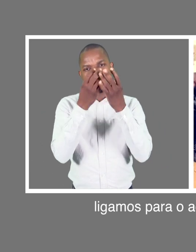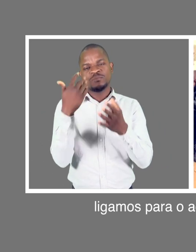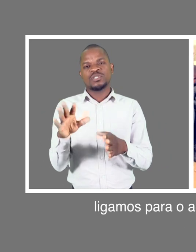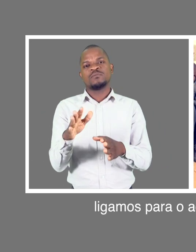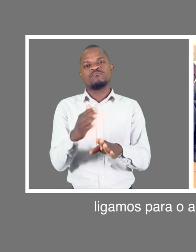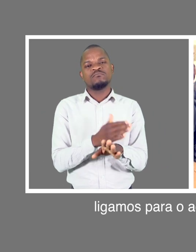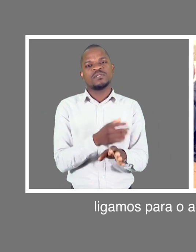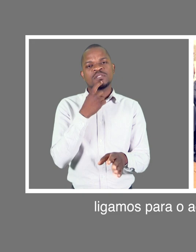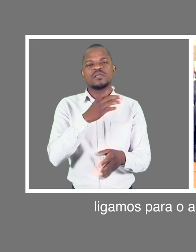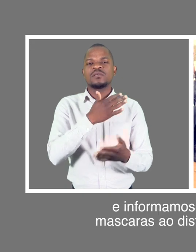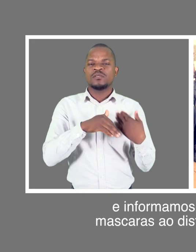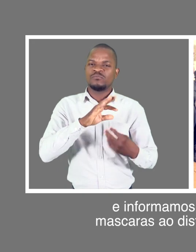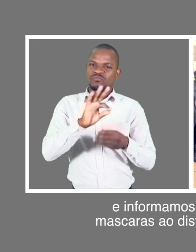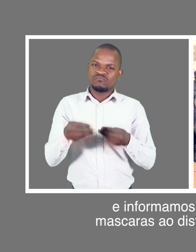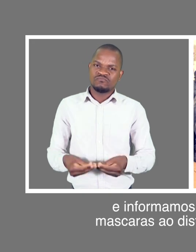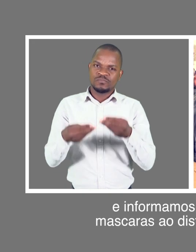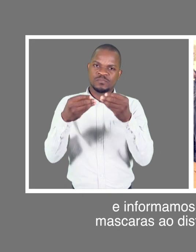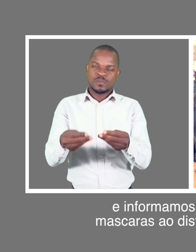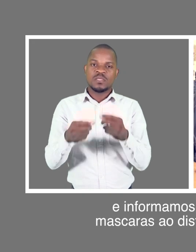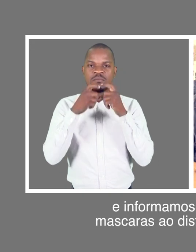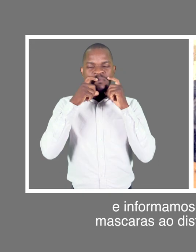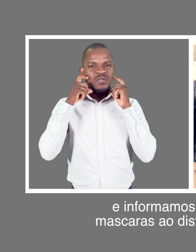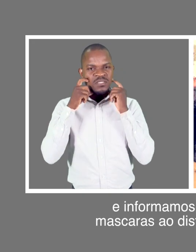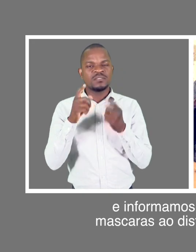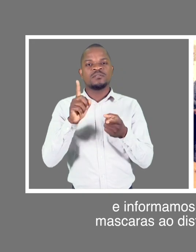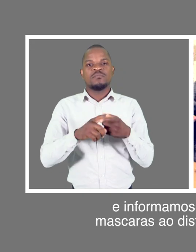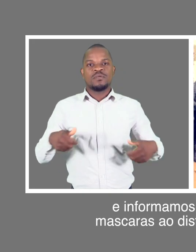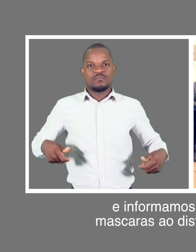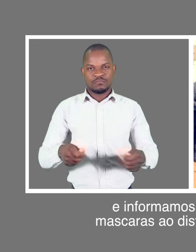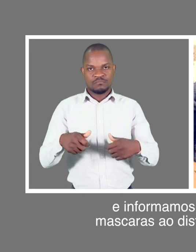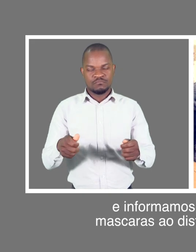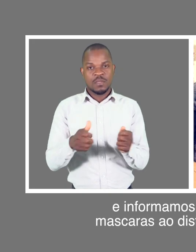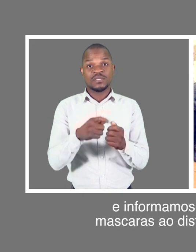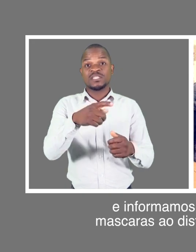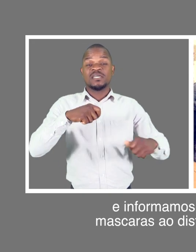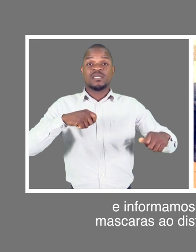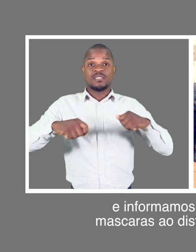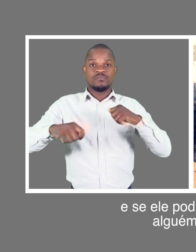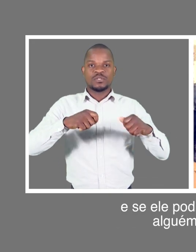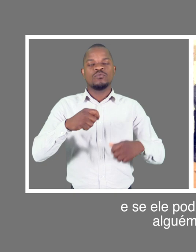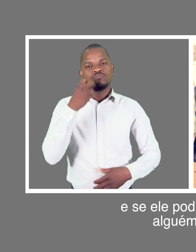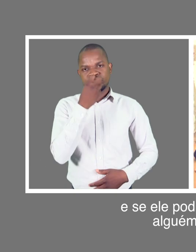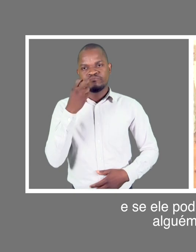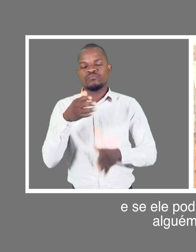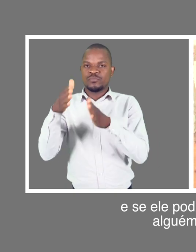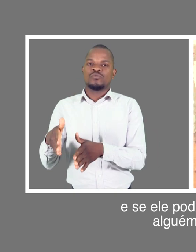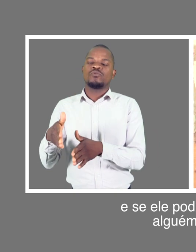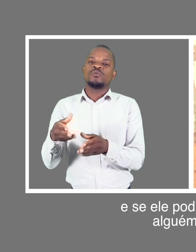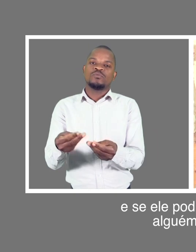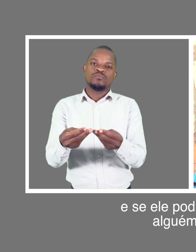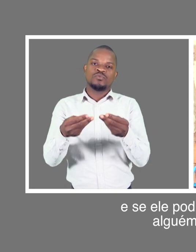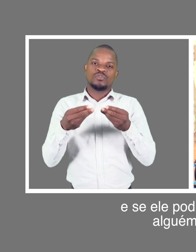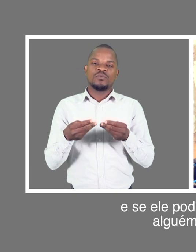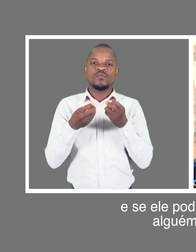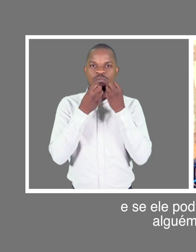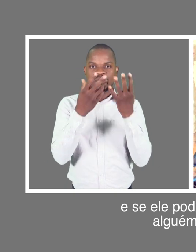Ligamos para o senhor administrador do Marraquene, informamos que queremos doar 100 máscaras ao distrito, e mais uma cadeira de rodas, que ele poderá nos